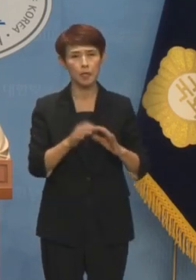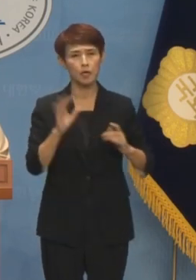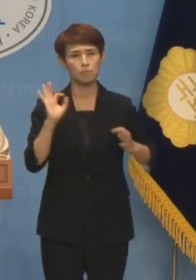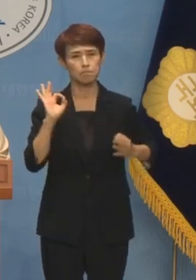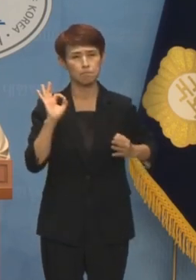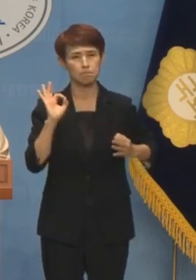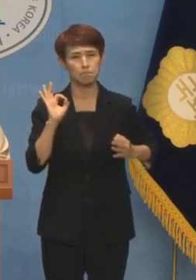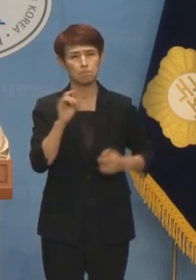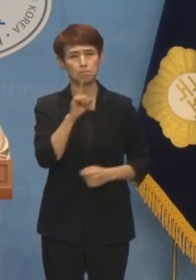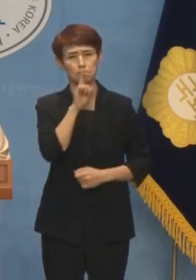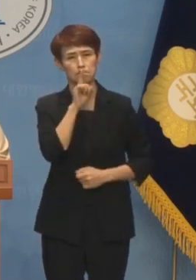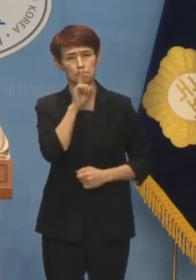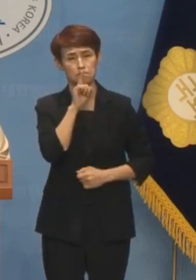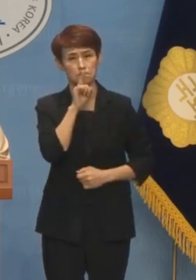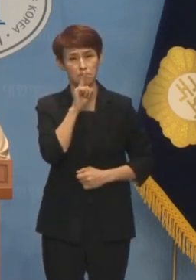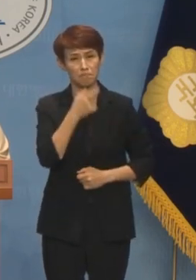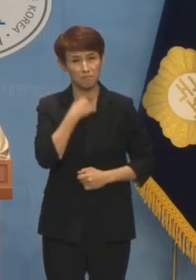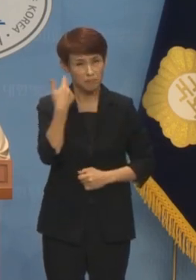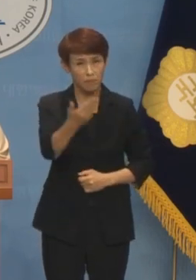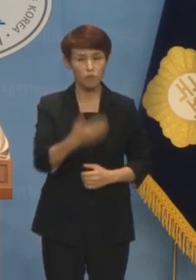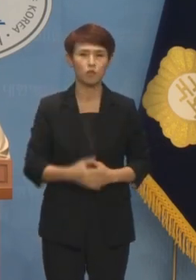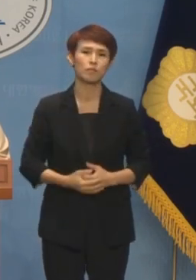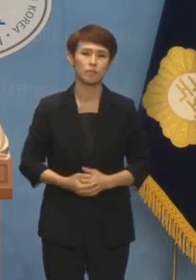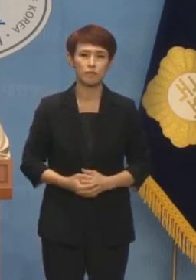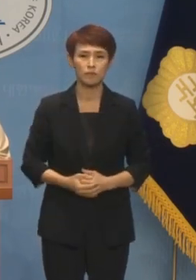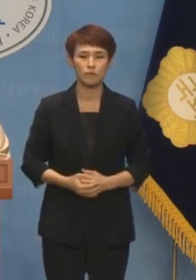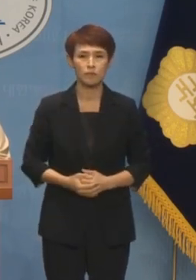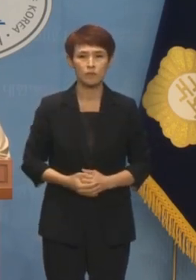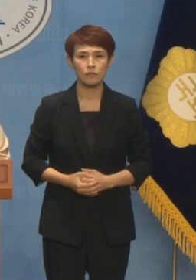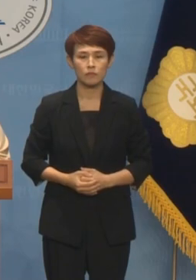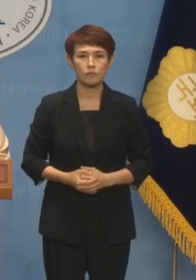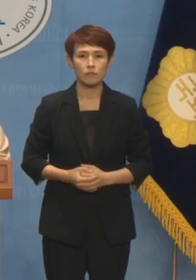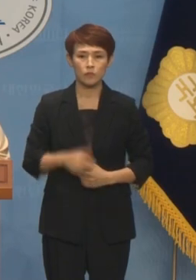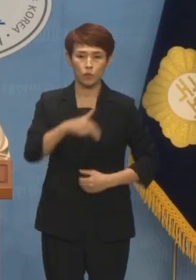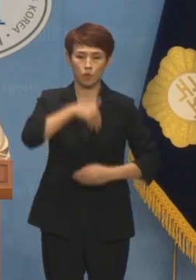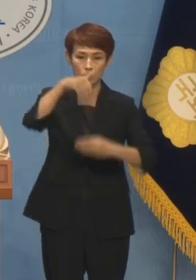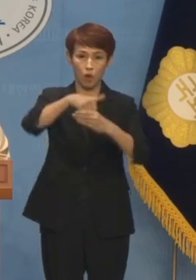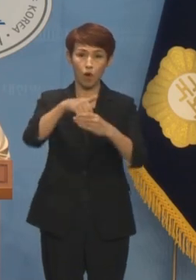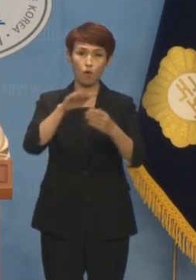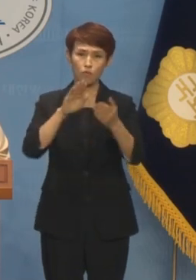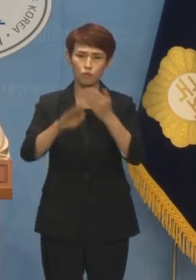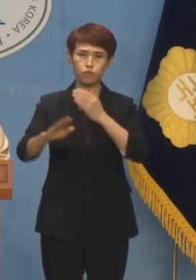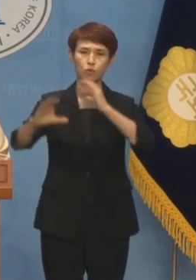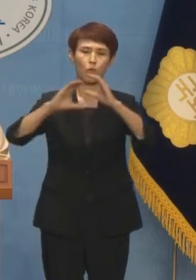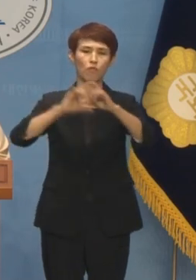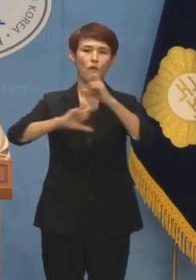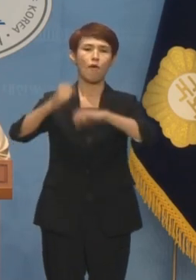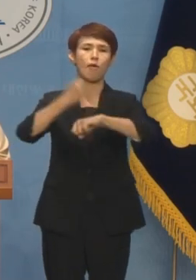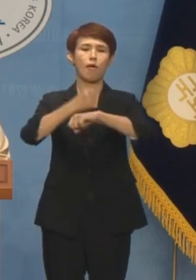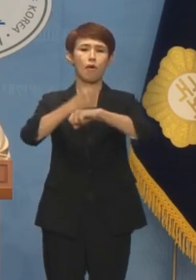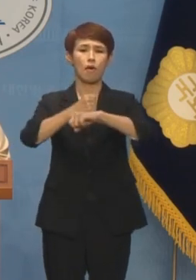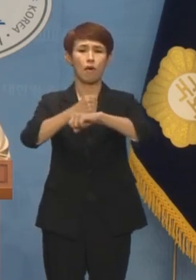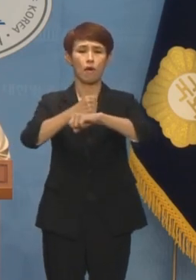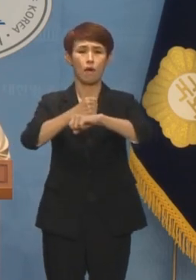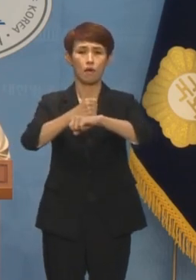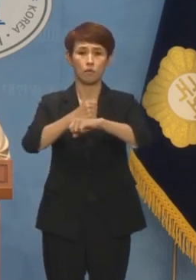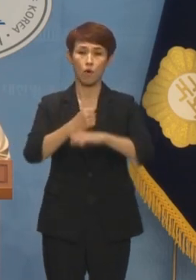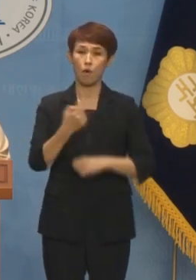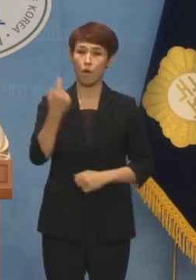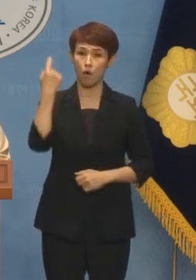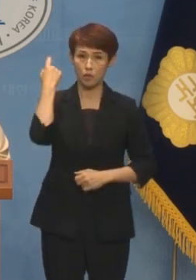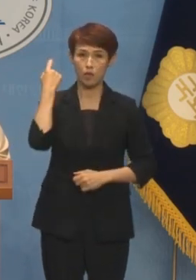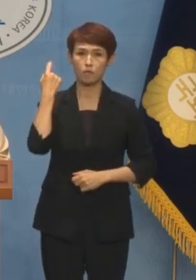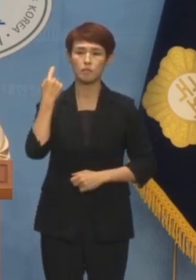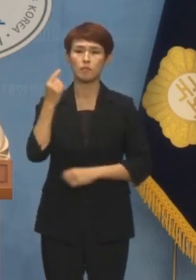닫고 매면할 참입니까? 총선 이후 소통을 강화하겠다며 어제 참모